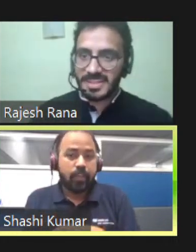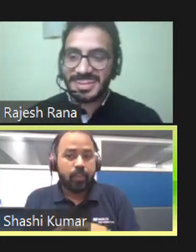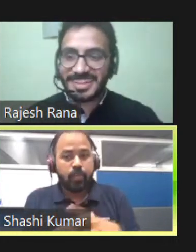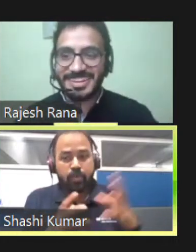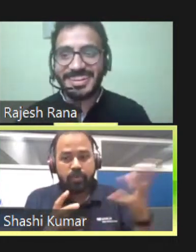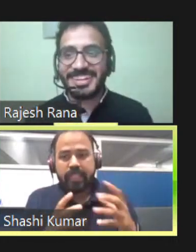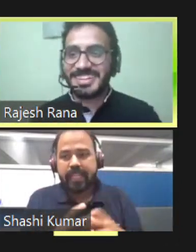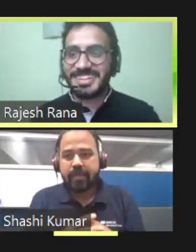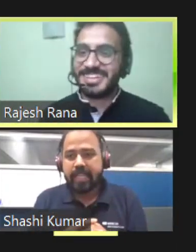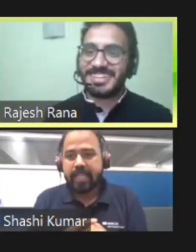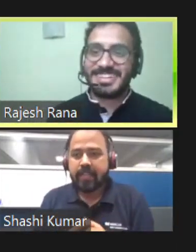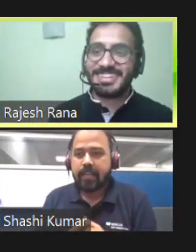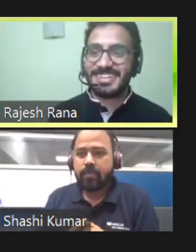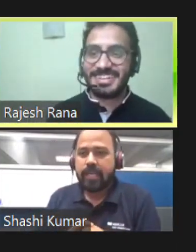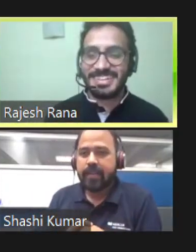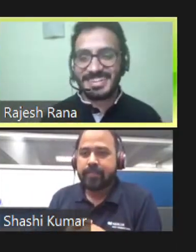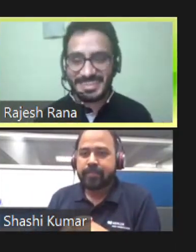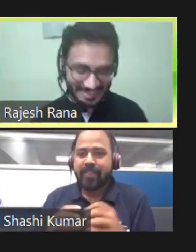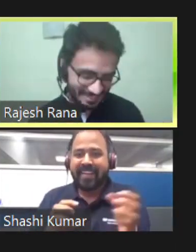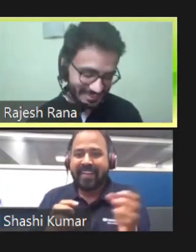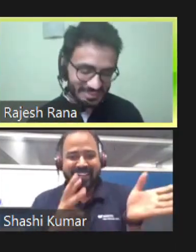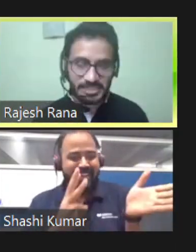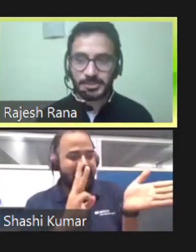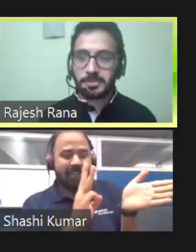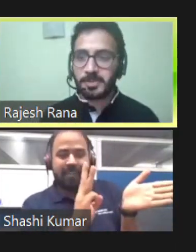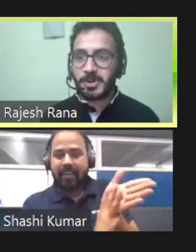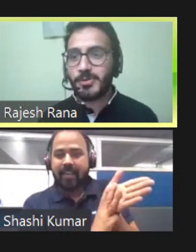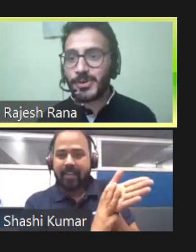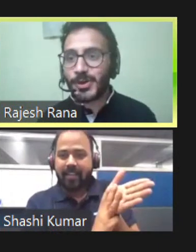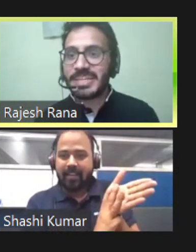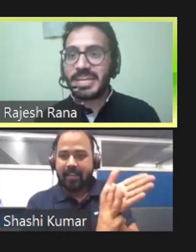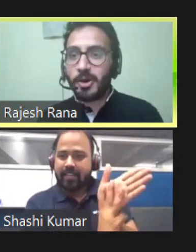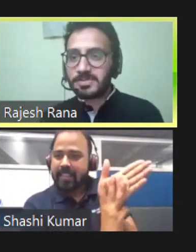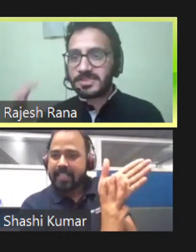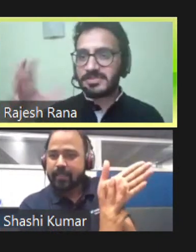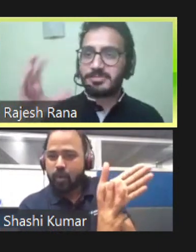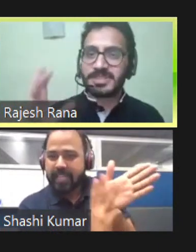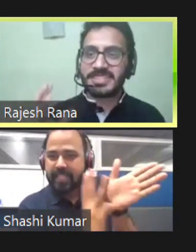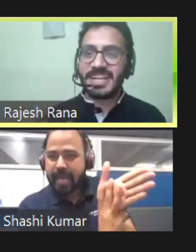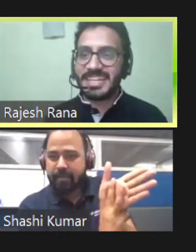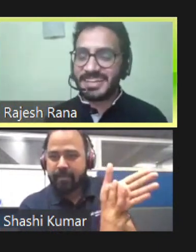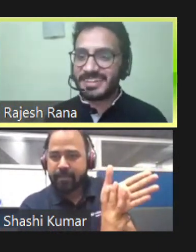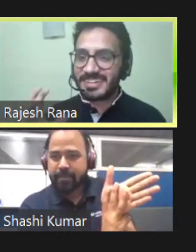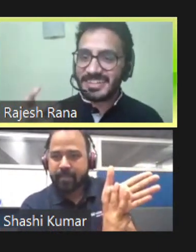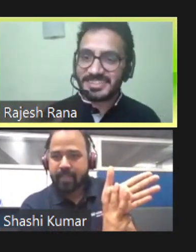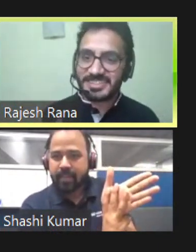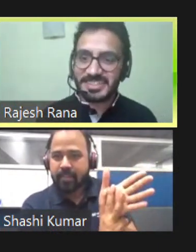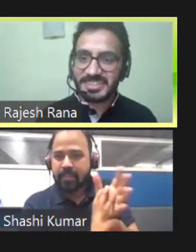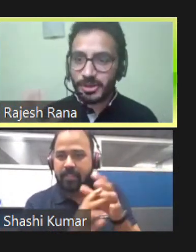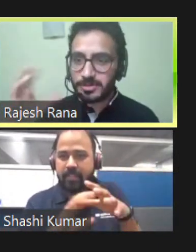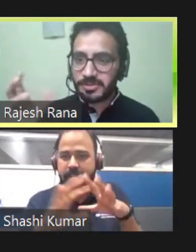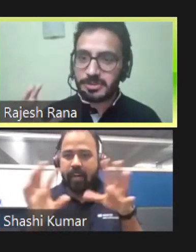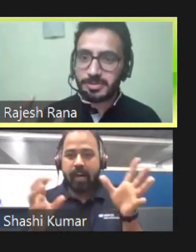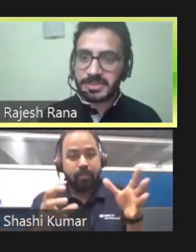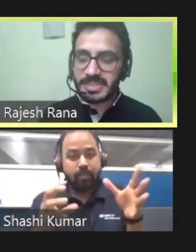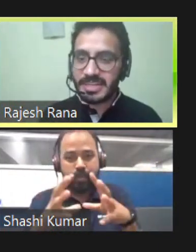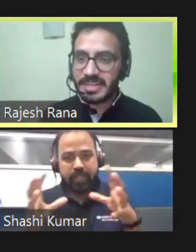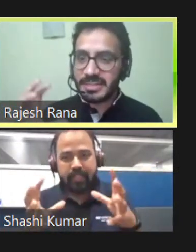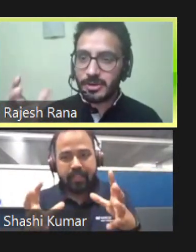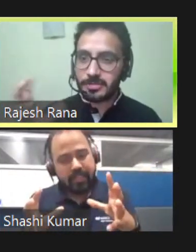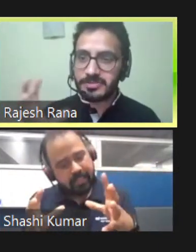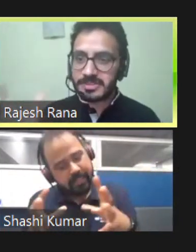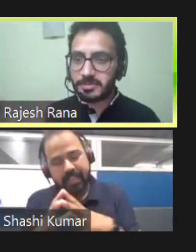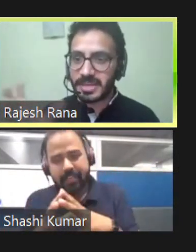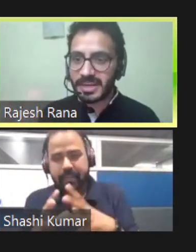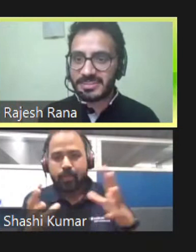मोहित, तो उन्होंने इसका साइन नेम कैसे रखा? So overall, they observe the personality, right, Shashi? They observe the